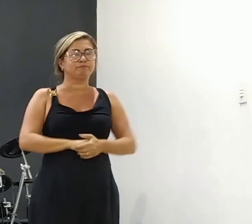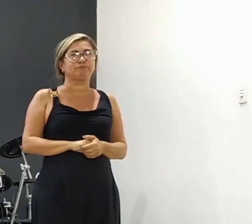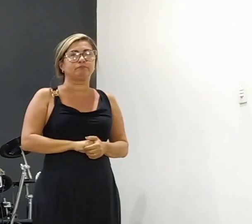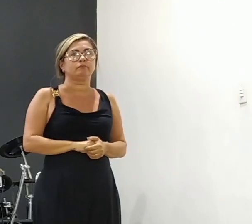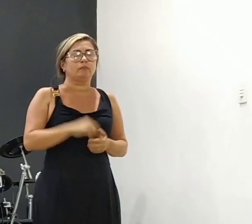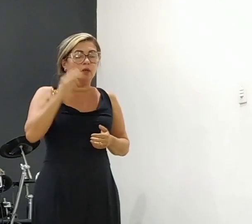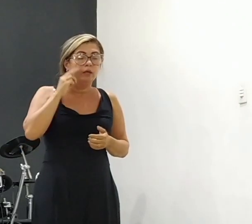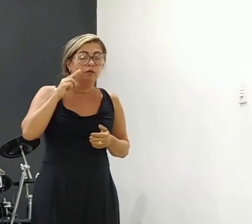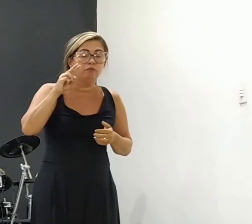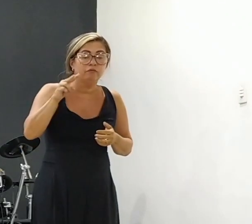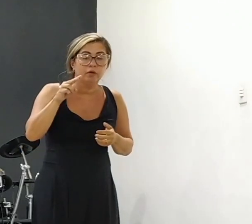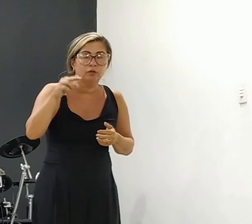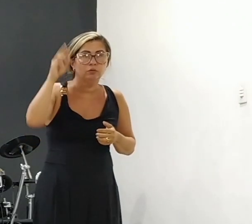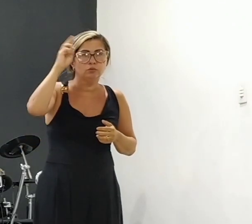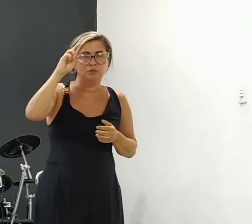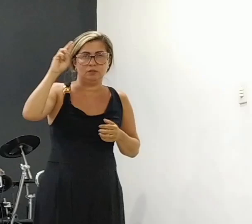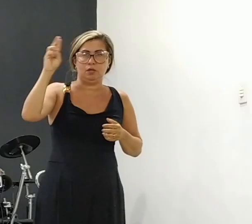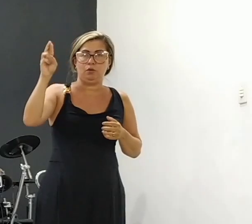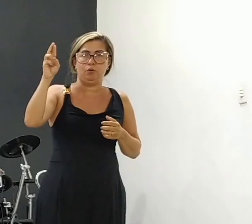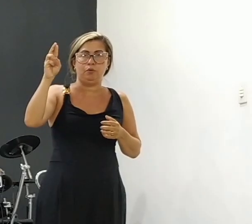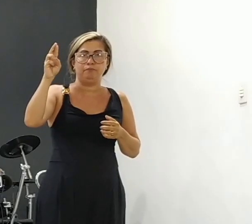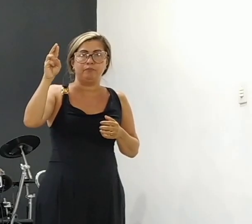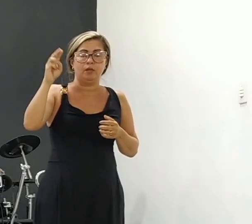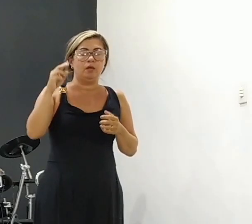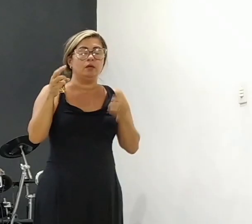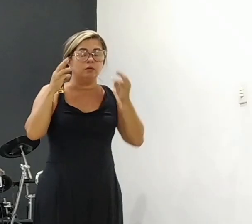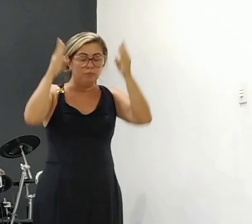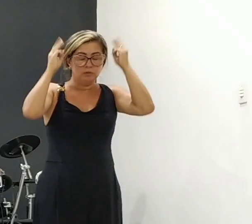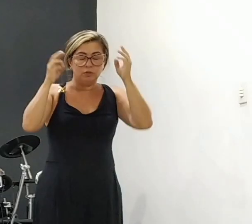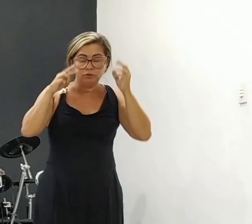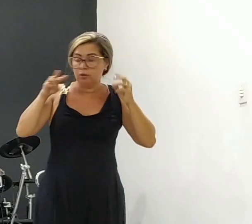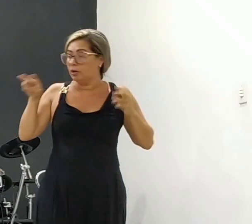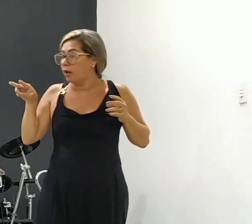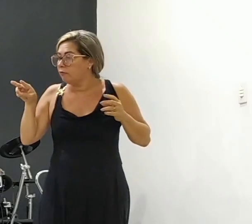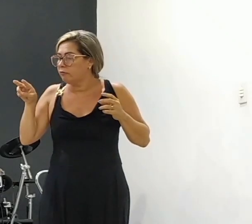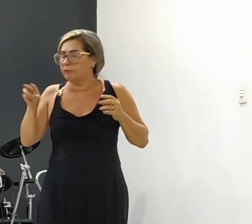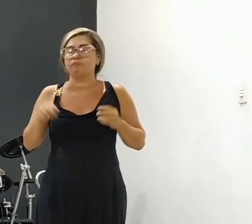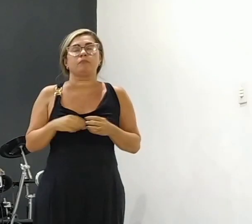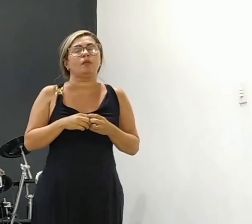E vendo o Senhor que se virava para ver, bradou Deus